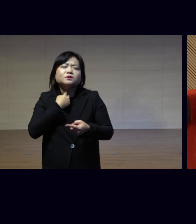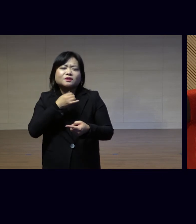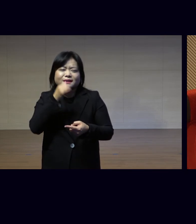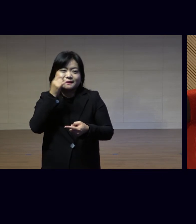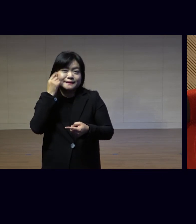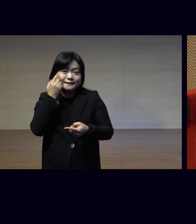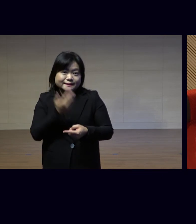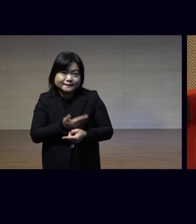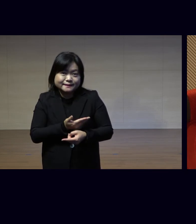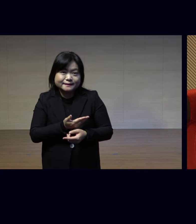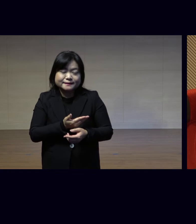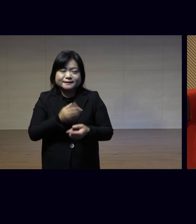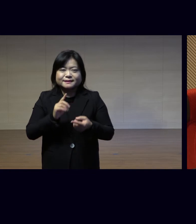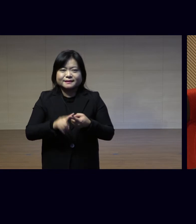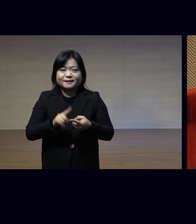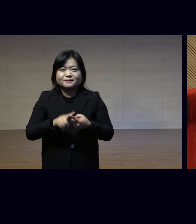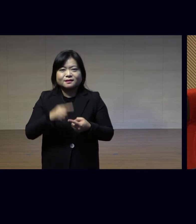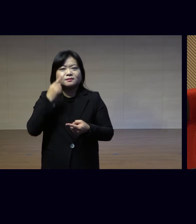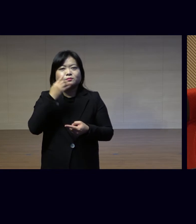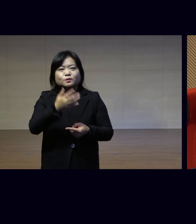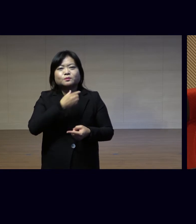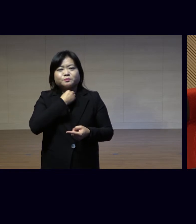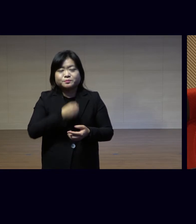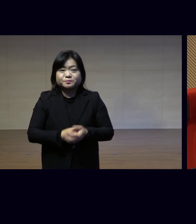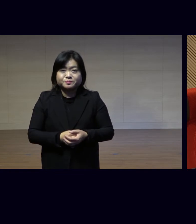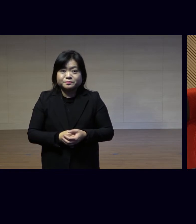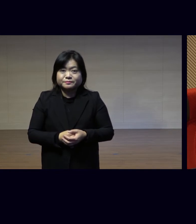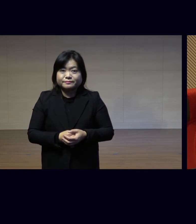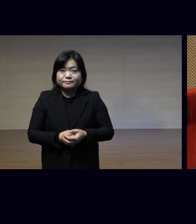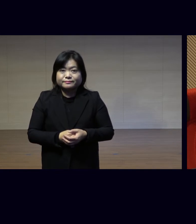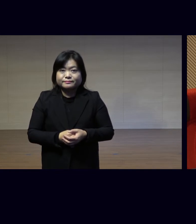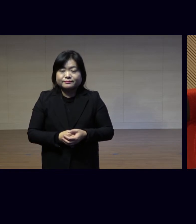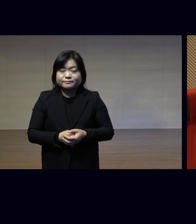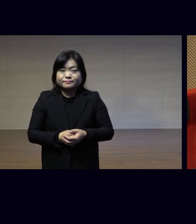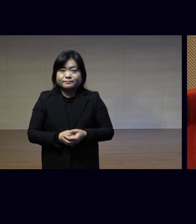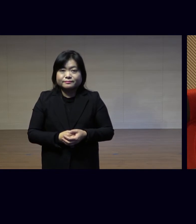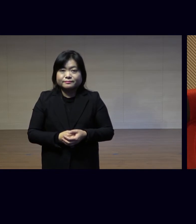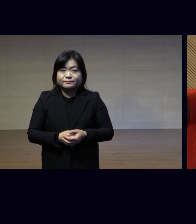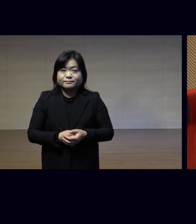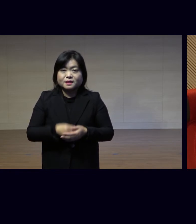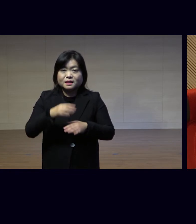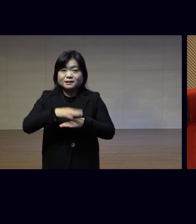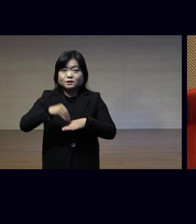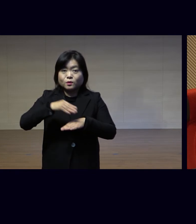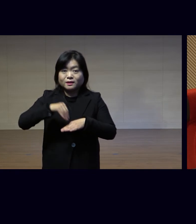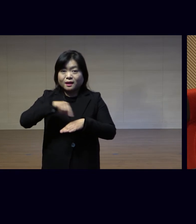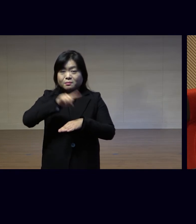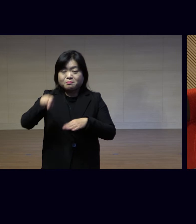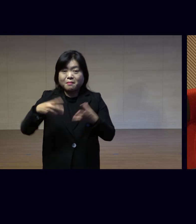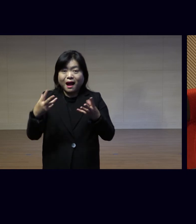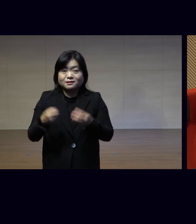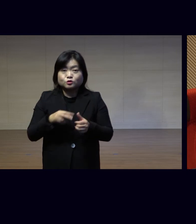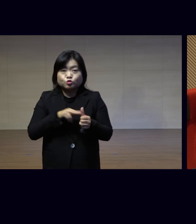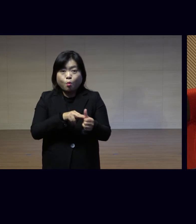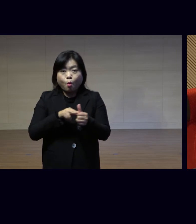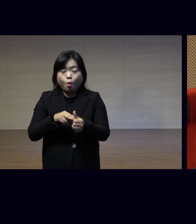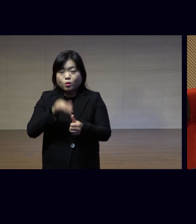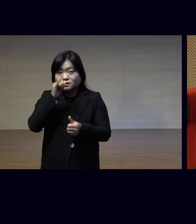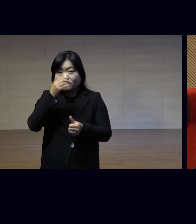있는지 그런 걸 한번 제가 물어보고 싶습니다. 왜 스웨덴 할리몬에서는 그 많은 후보들이 있었는데